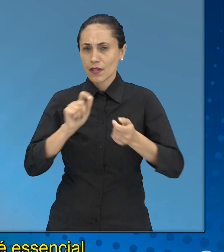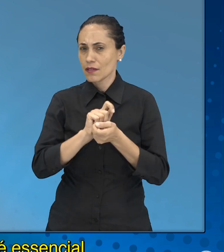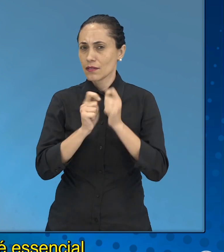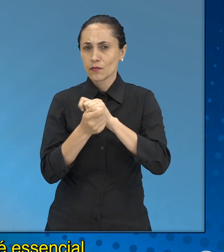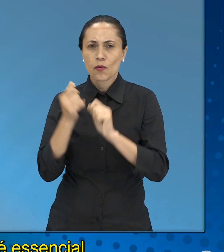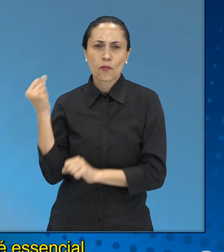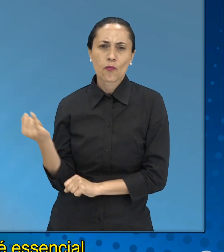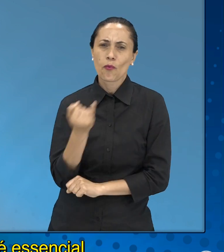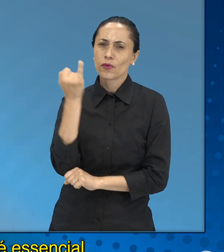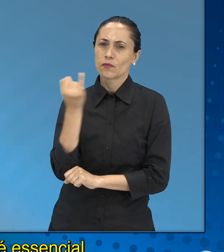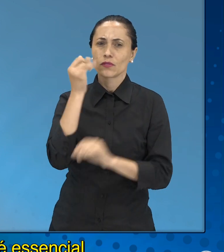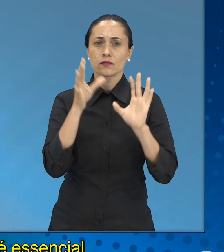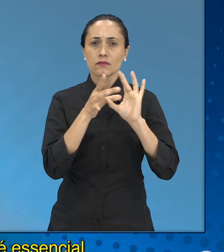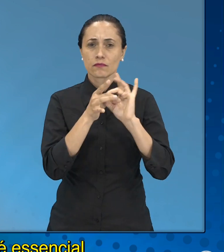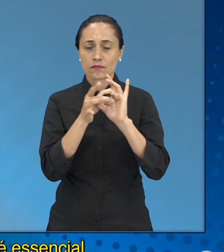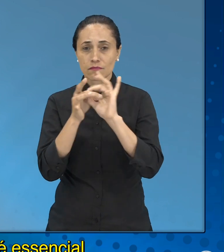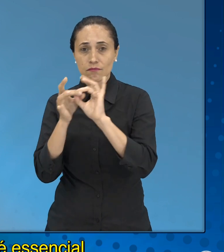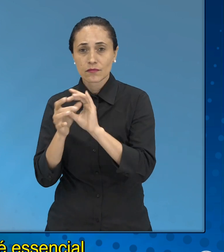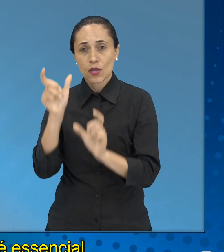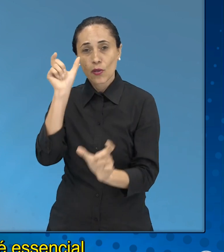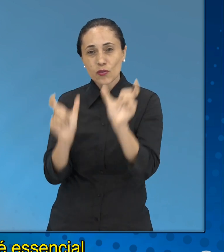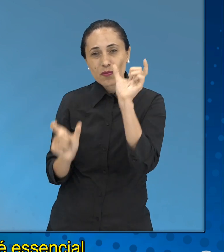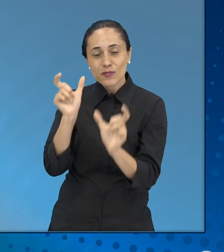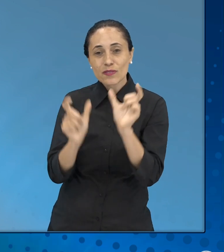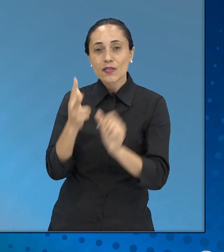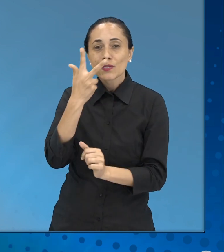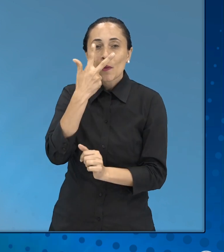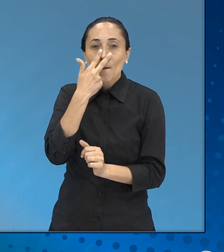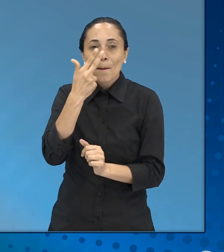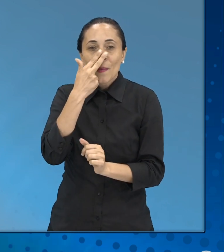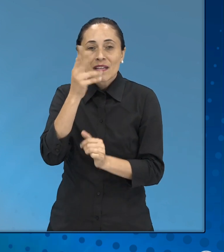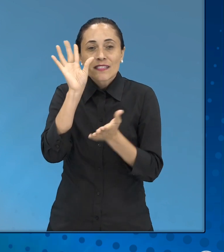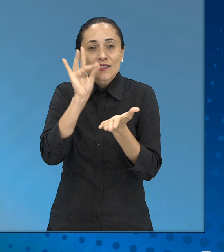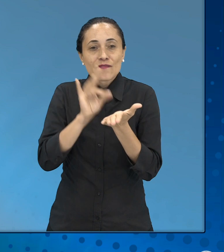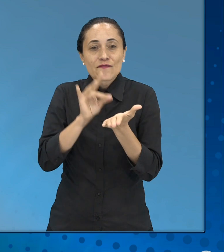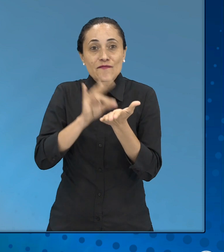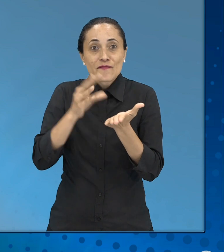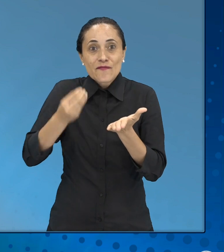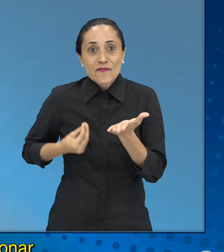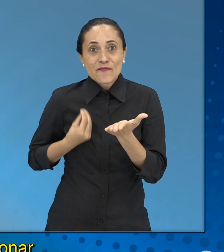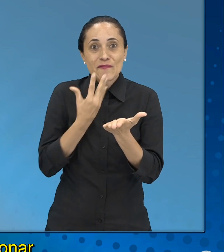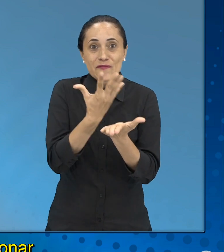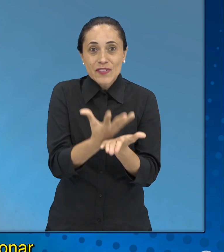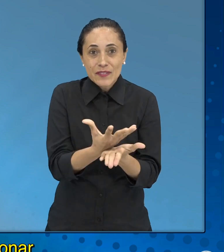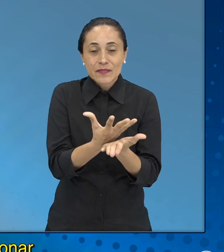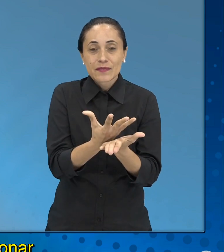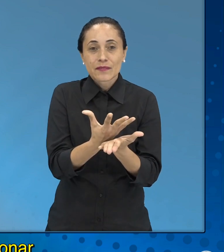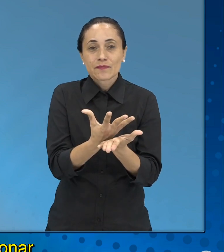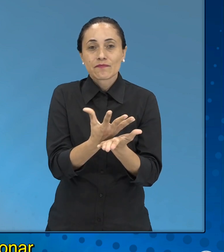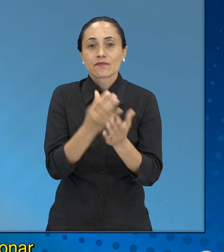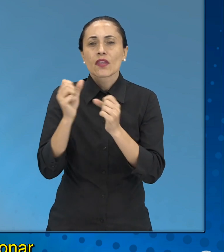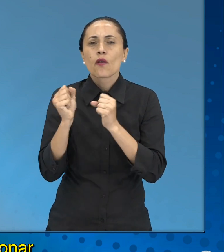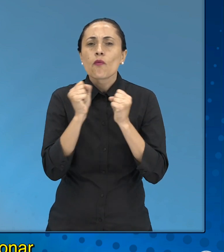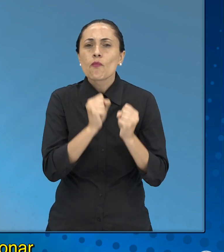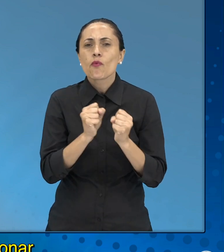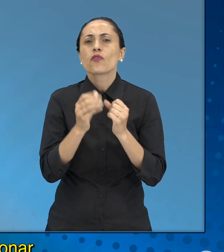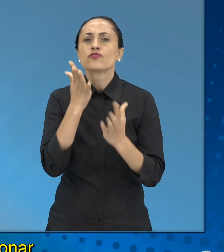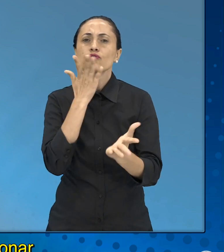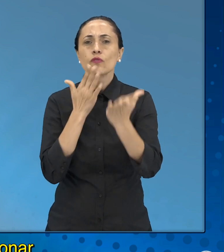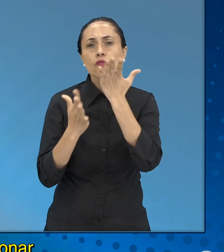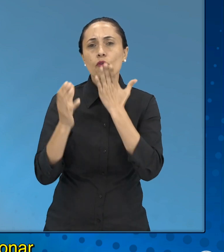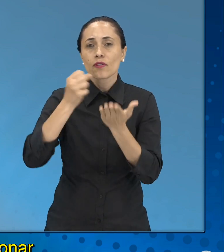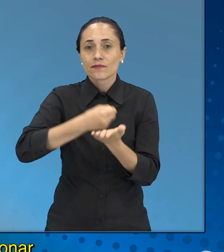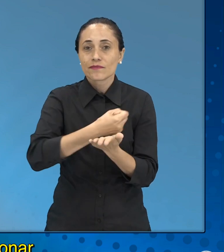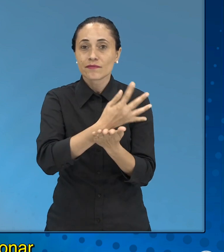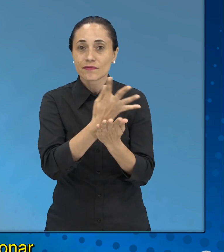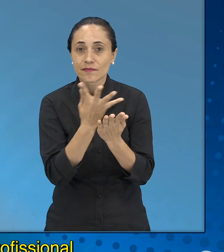é essencial para a contextualização corrente, para dar vida aos personagens. Se possível, selecionar um leque de